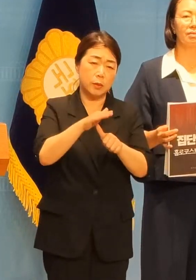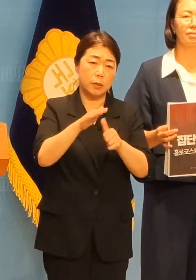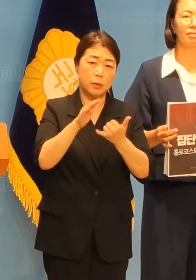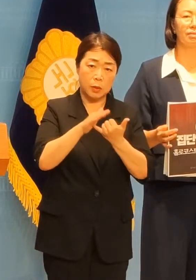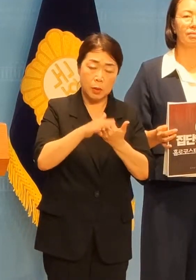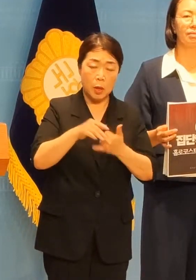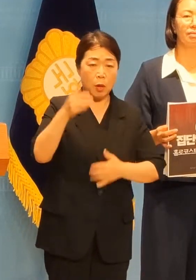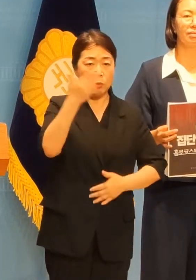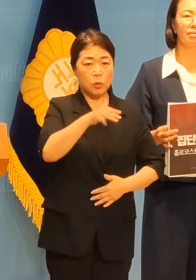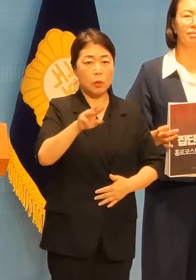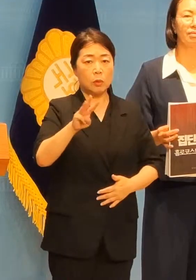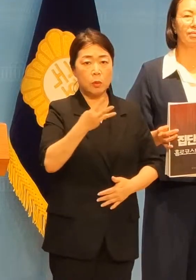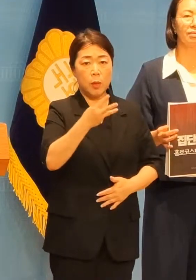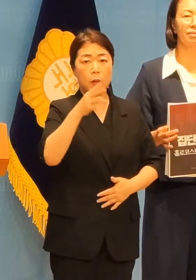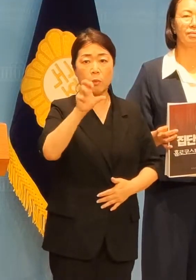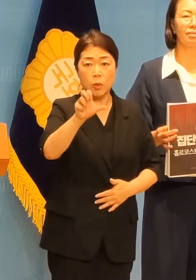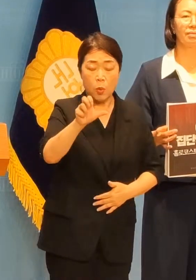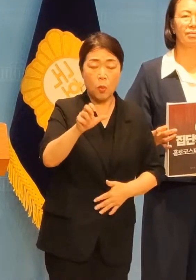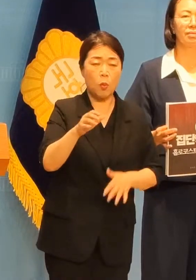9,735명은 여성입니다.